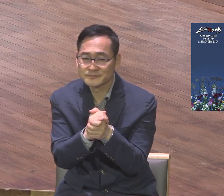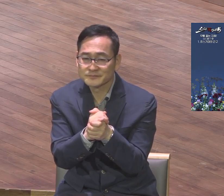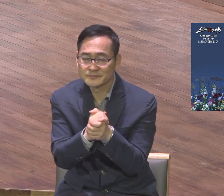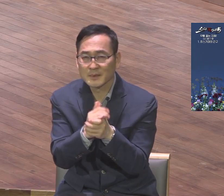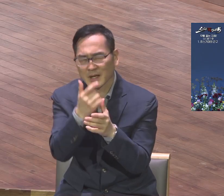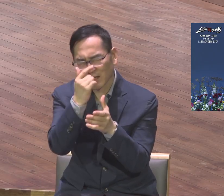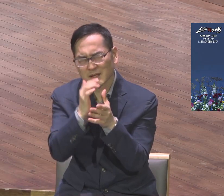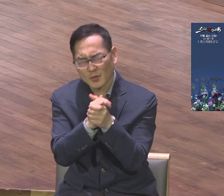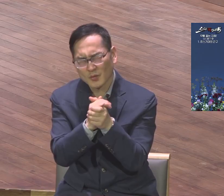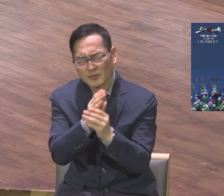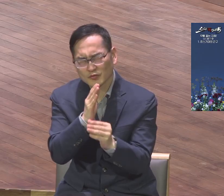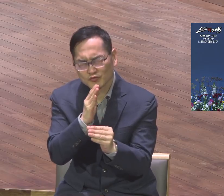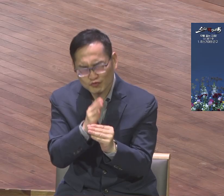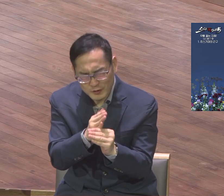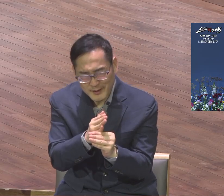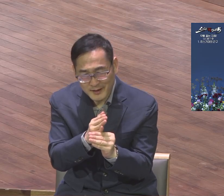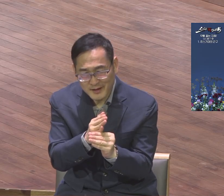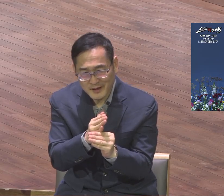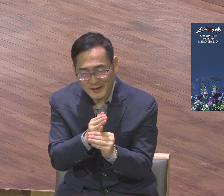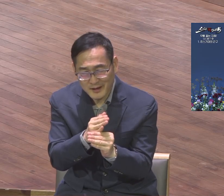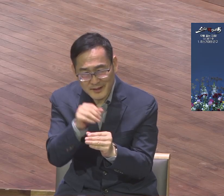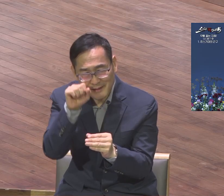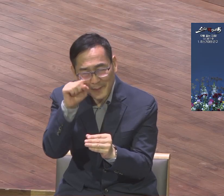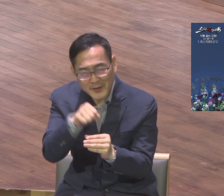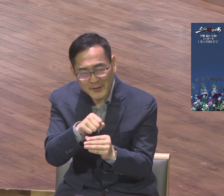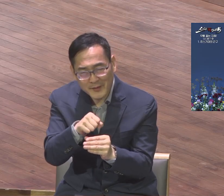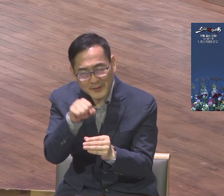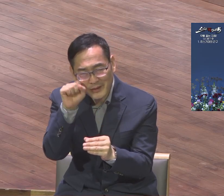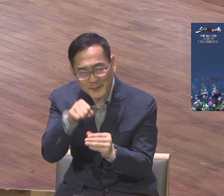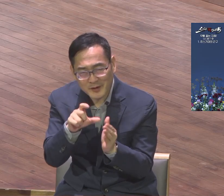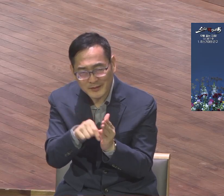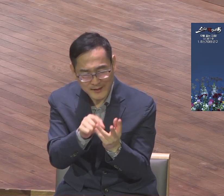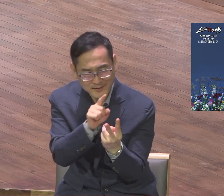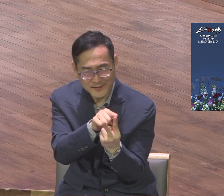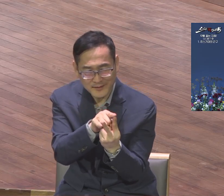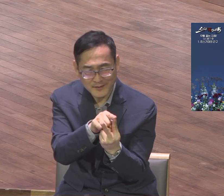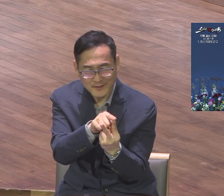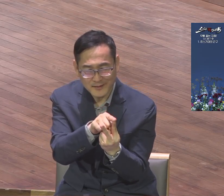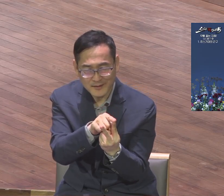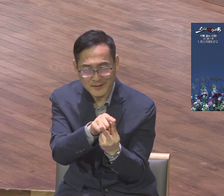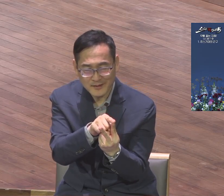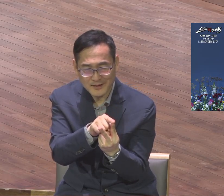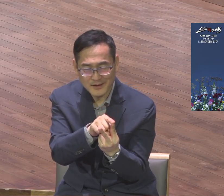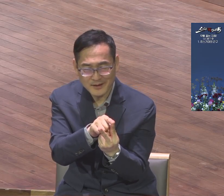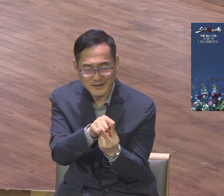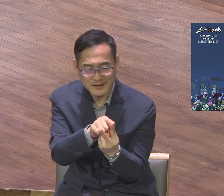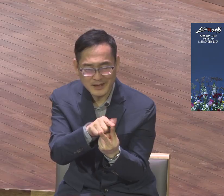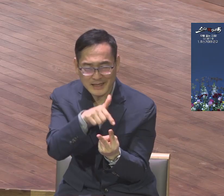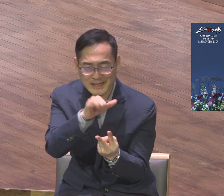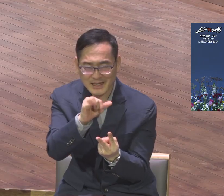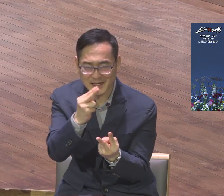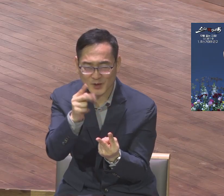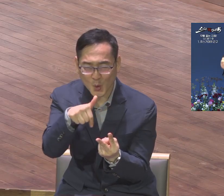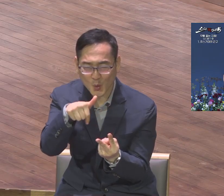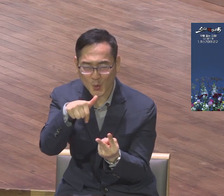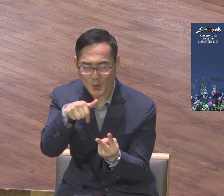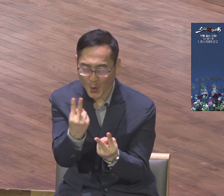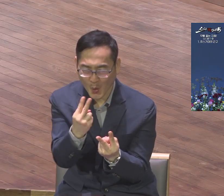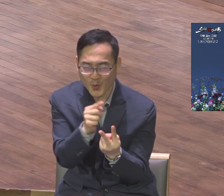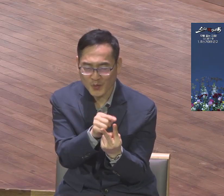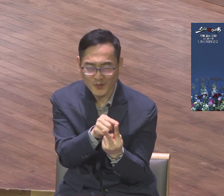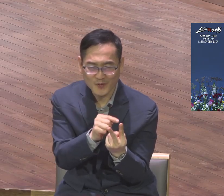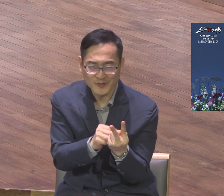기도를 하다가 새벽에 크리스찬이 기독도가 갑자기 소리로 팍